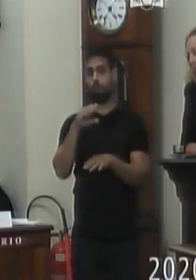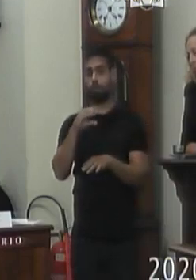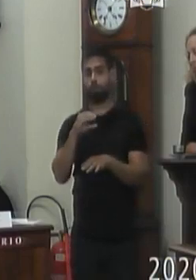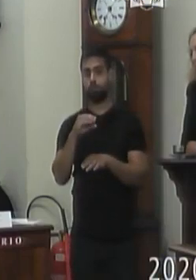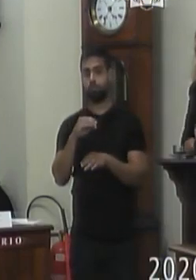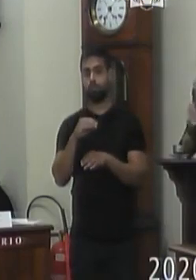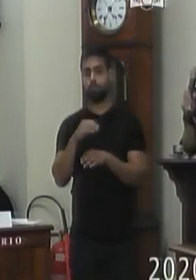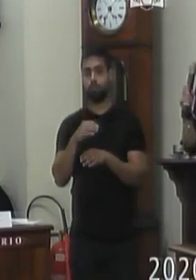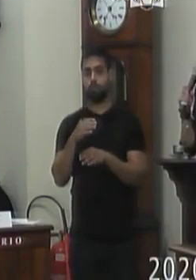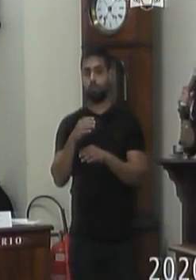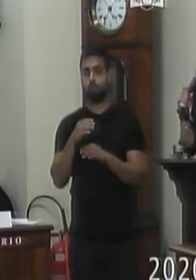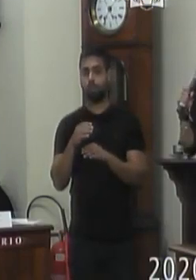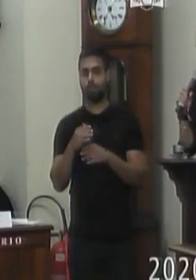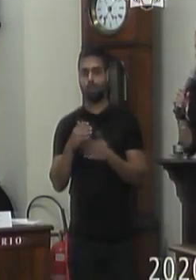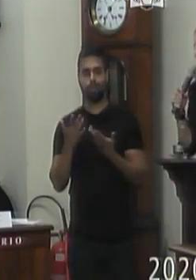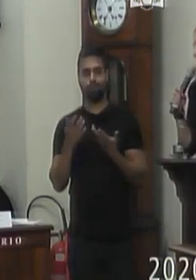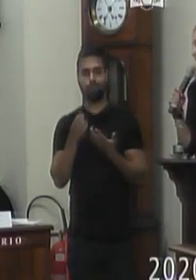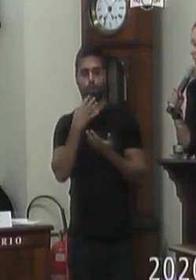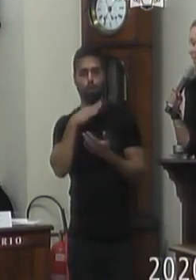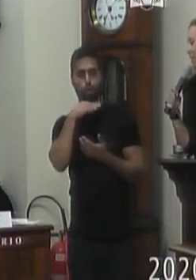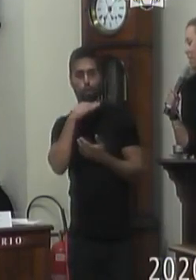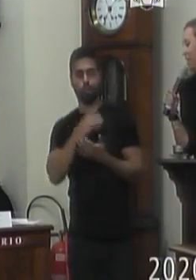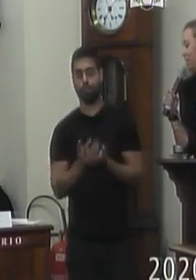sujo? Então,